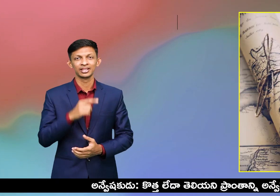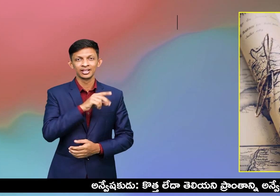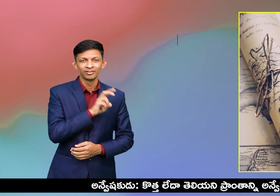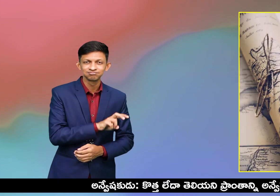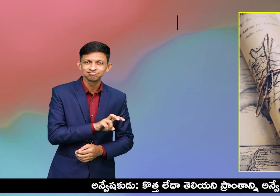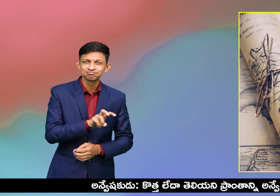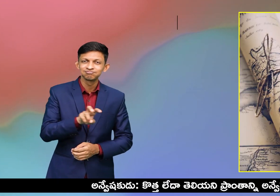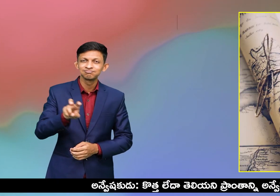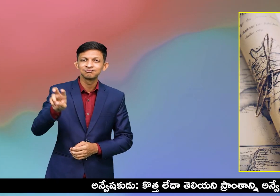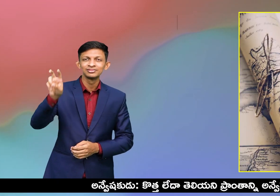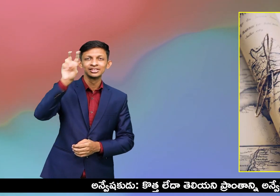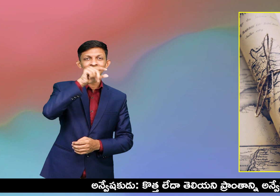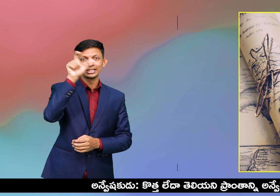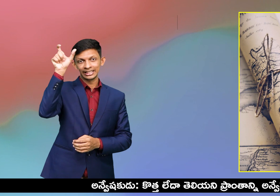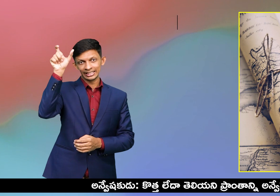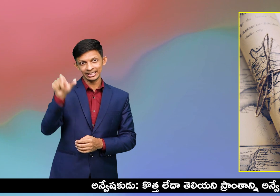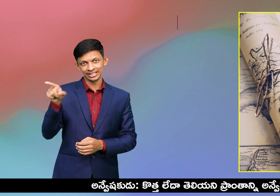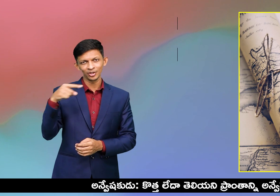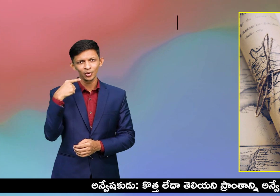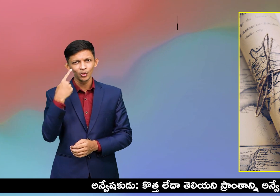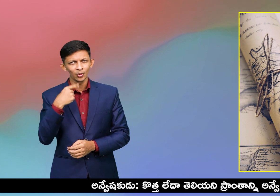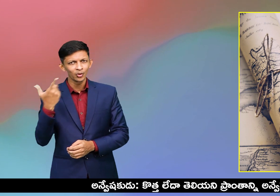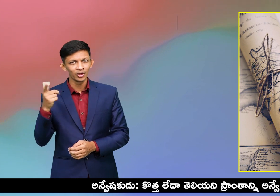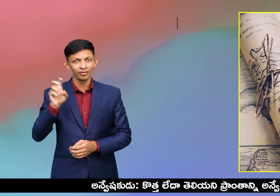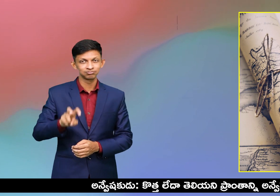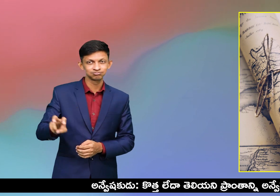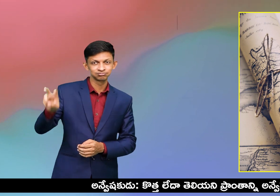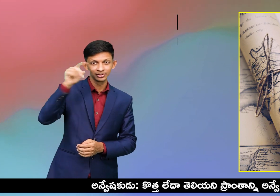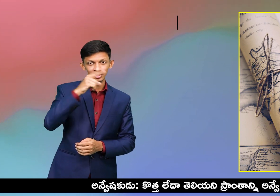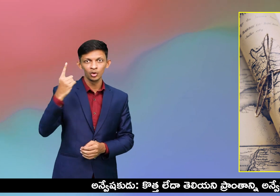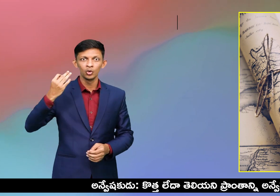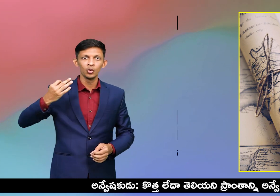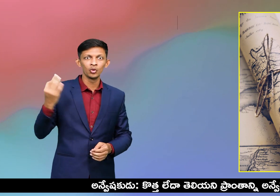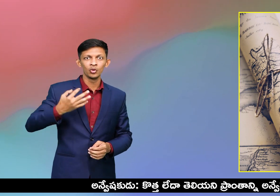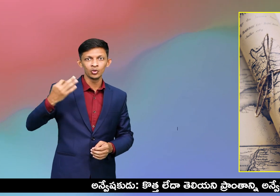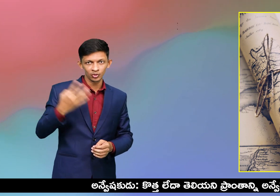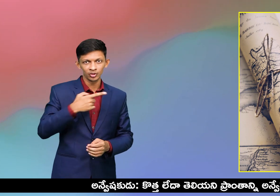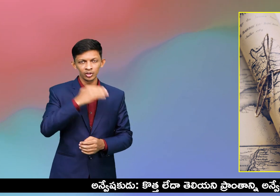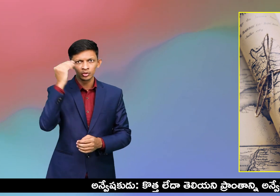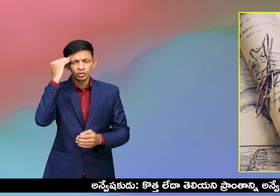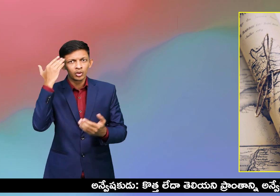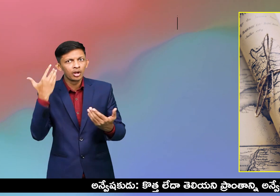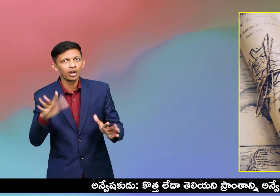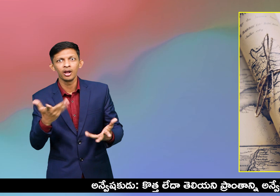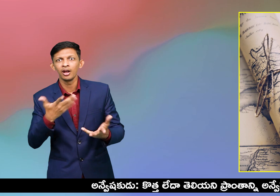4. అన్వేషకుడు. కొత్త లేదా తెలియని ప్రాంతాన్ని అన్వేషించే వ్యక్తి.